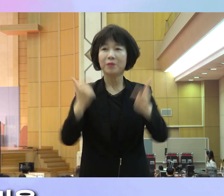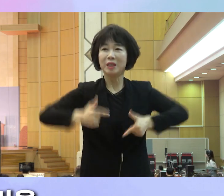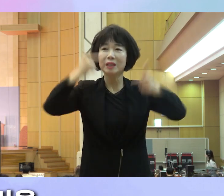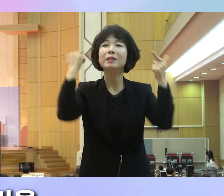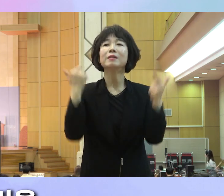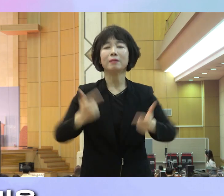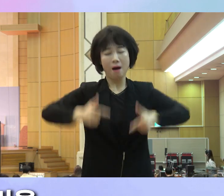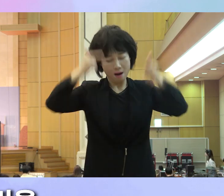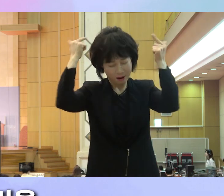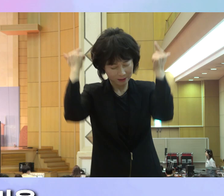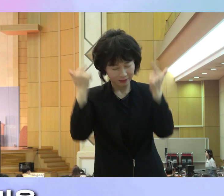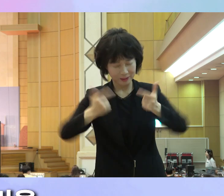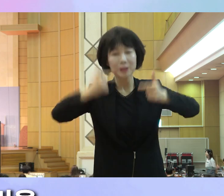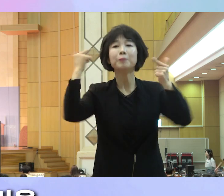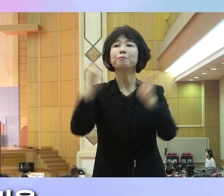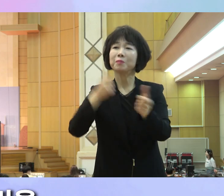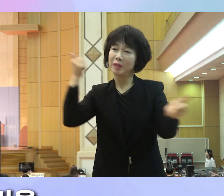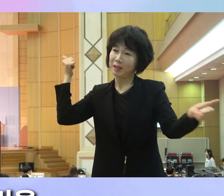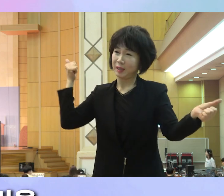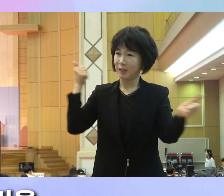거느리사 늘 이기